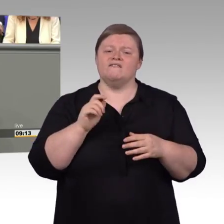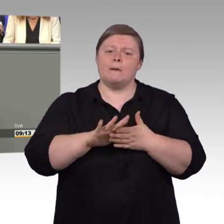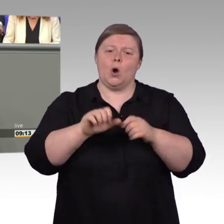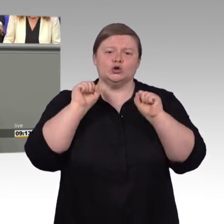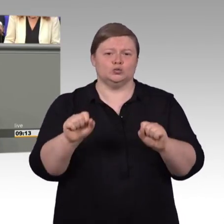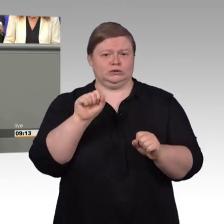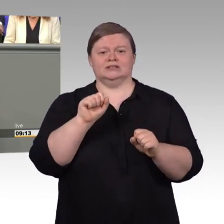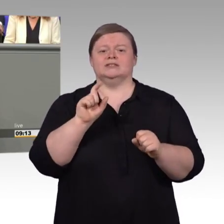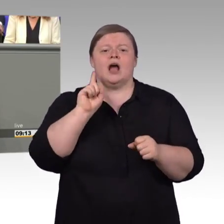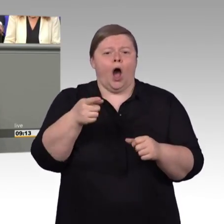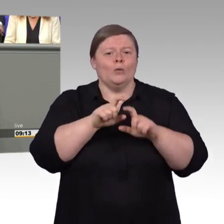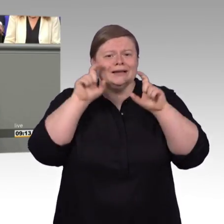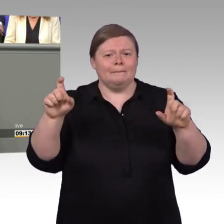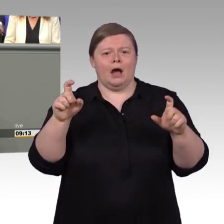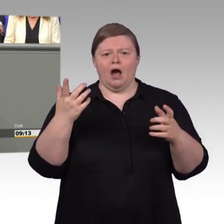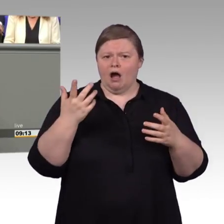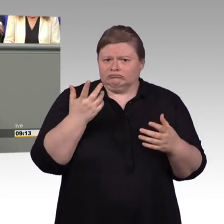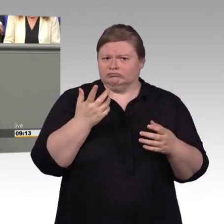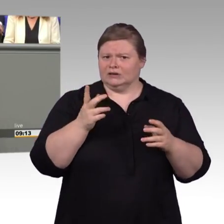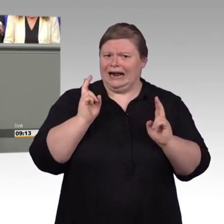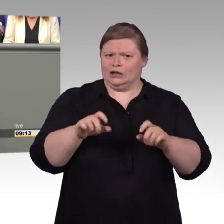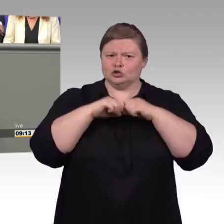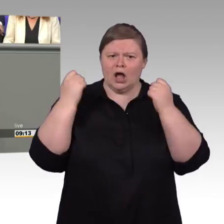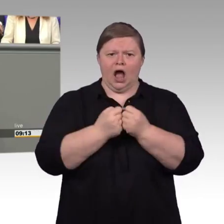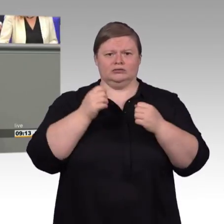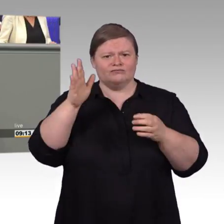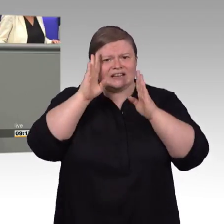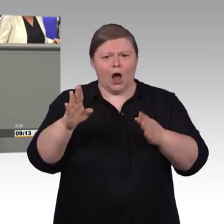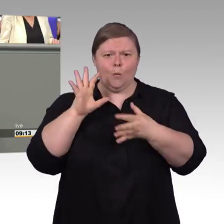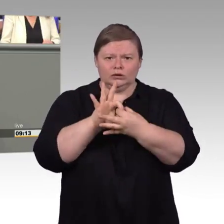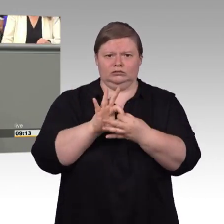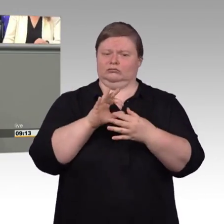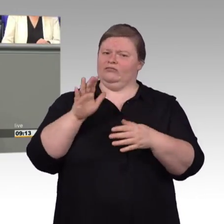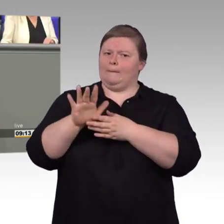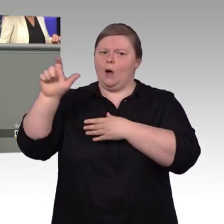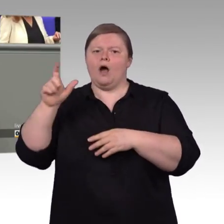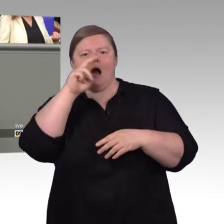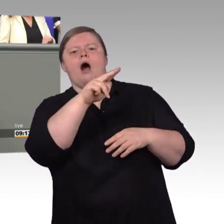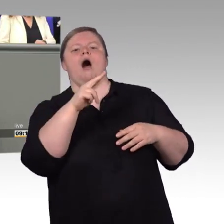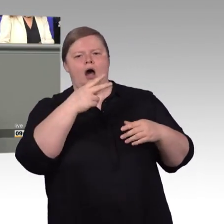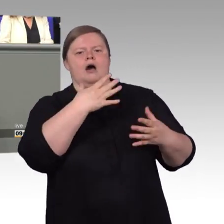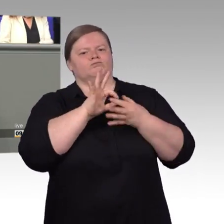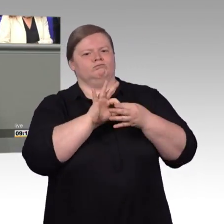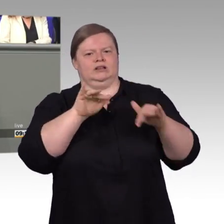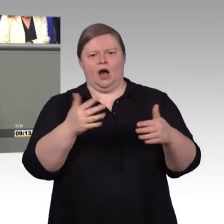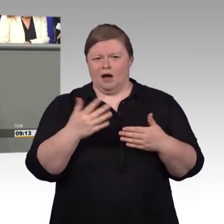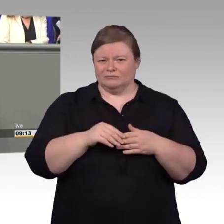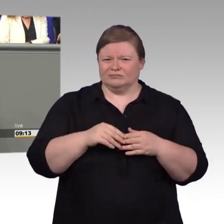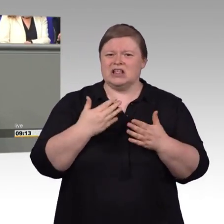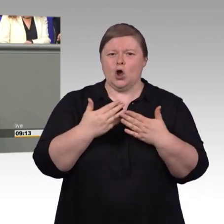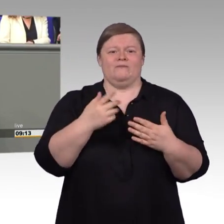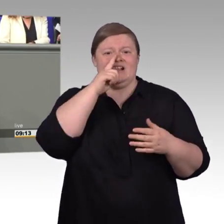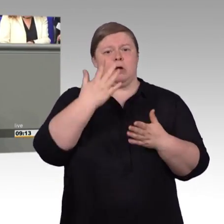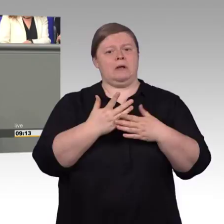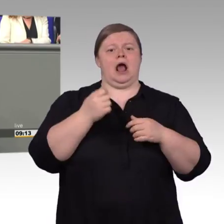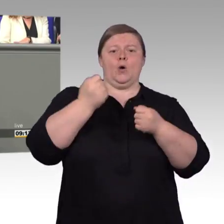Gesetz Schadenersatzzahlungen anordnen, aber wir können, und das machen wir mit diesem Gesetz, dafür sorgen, dass die getäuschten Autofahrer schneller